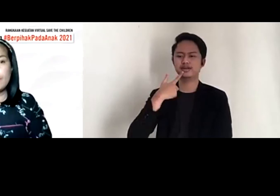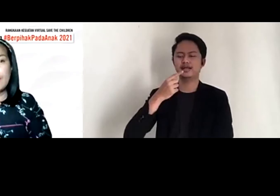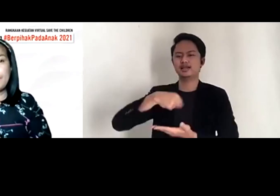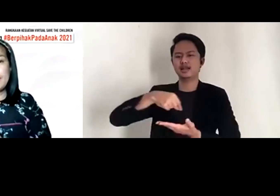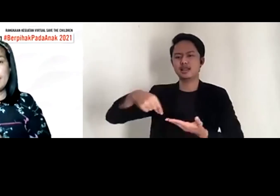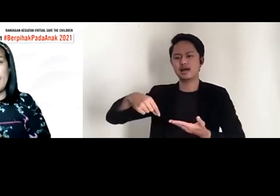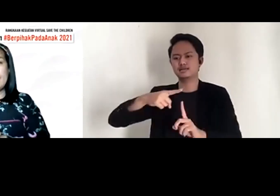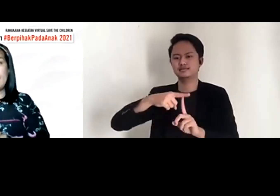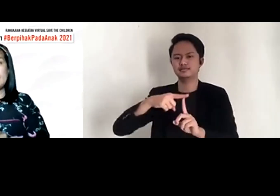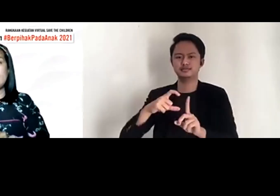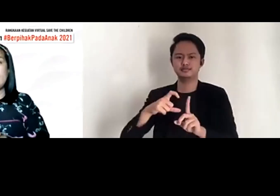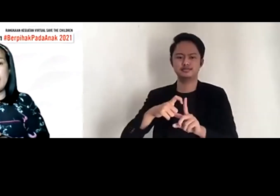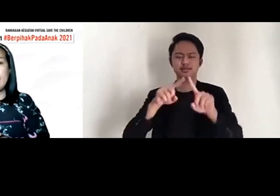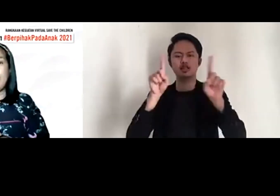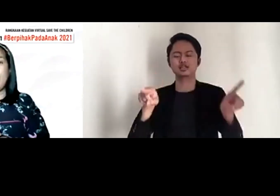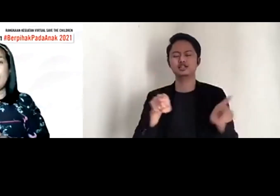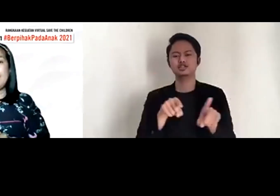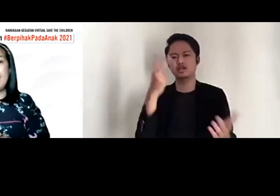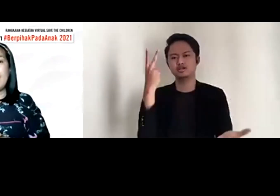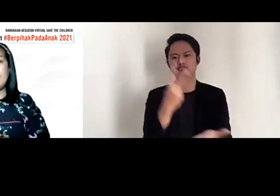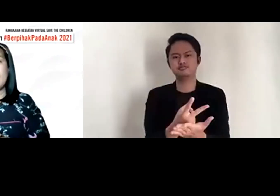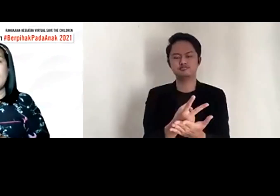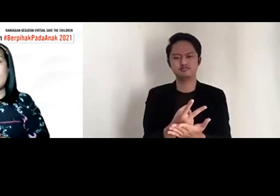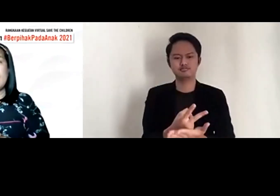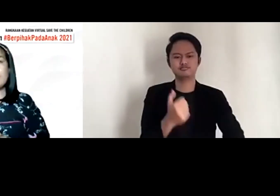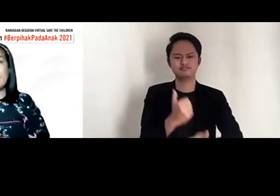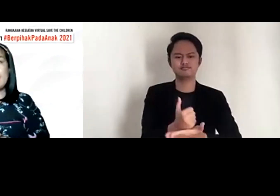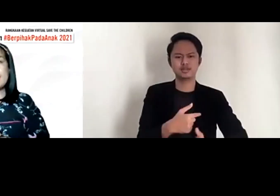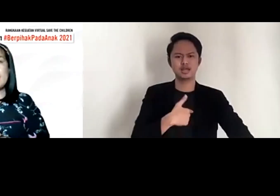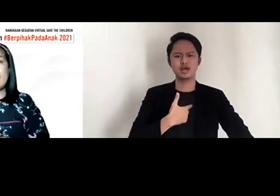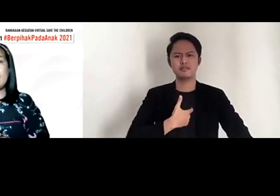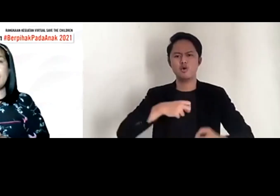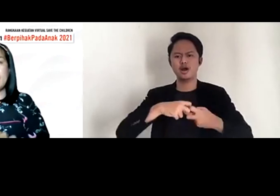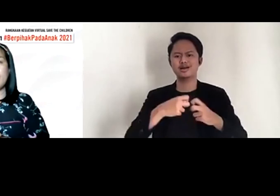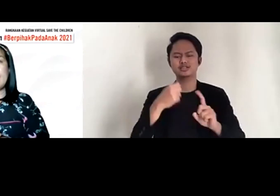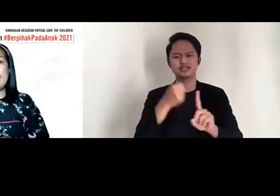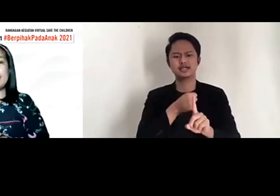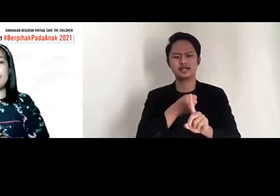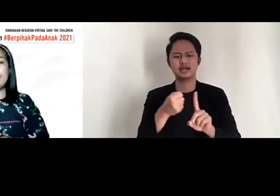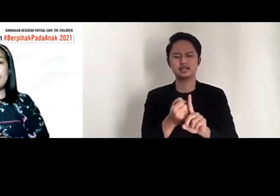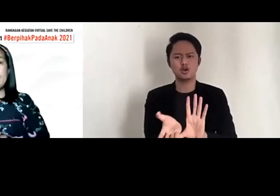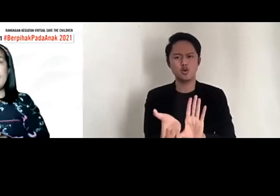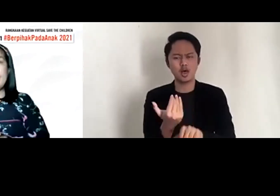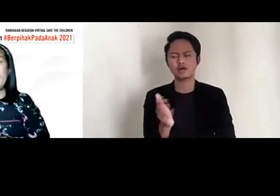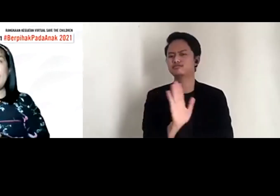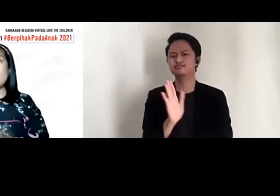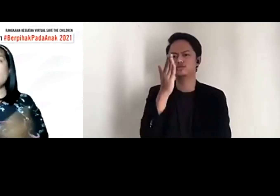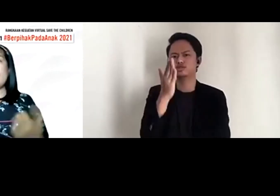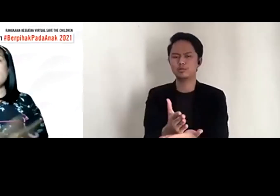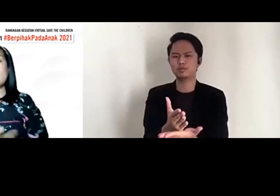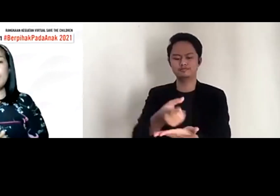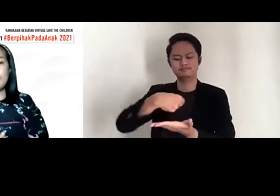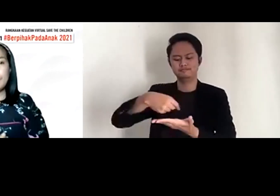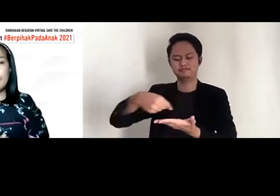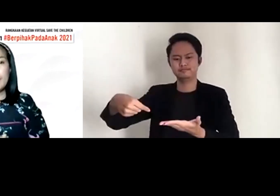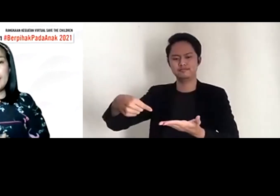menandatangani surat pernyataan di atas meterai bahwa dia tidak akan melakukan kasus kekerasan yang berikutnya lagi. Dan ada